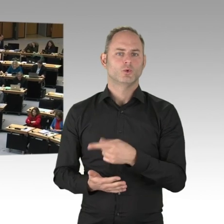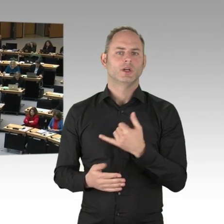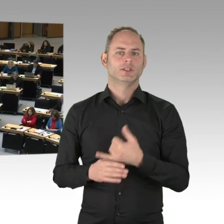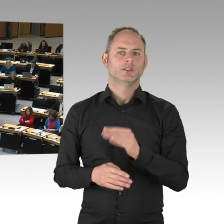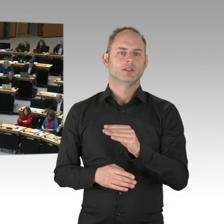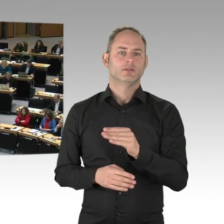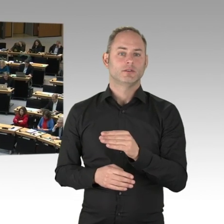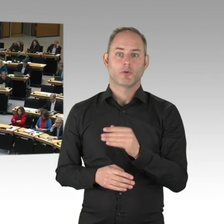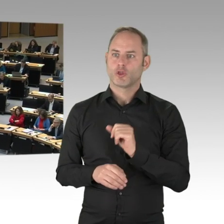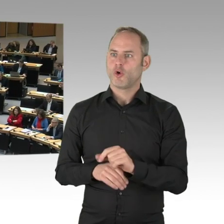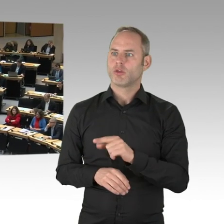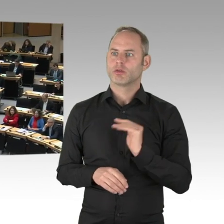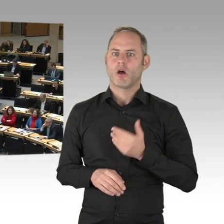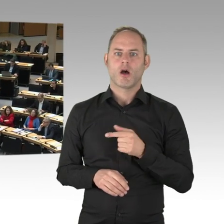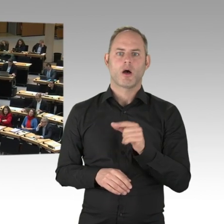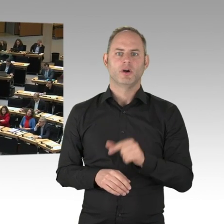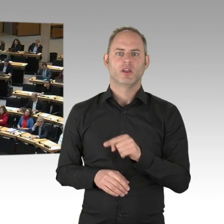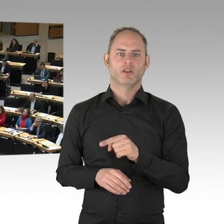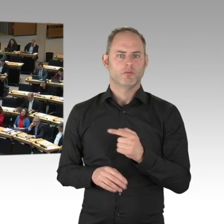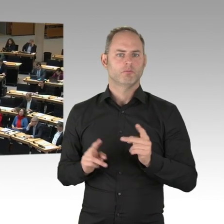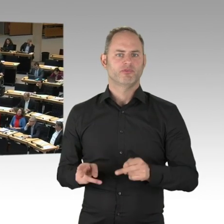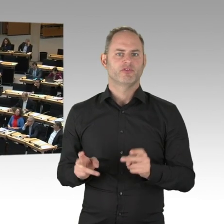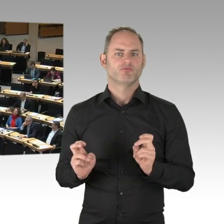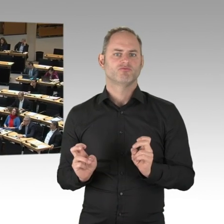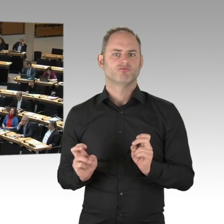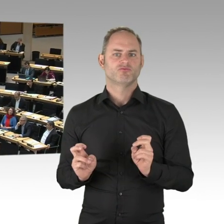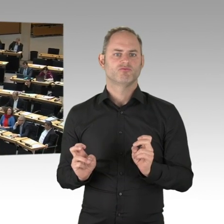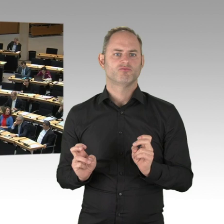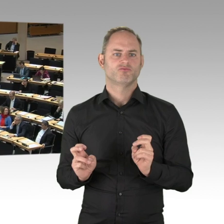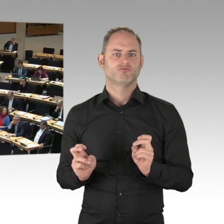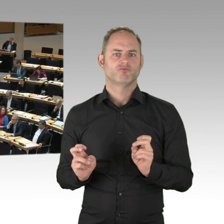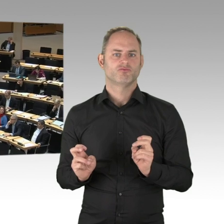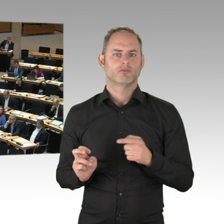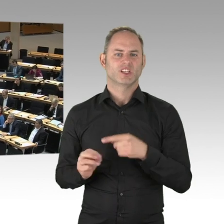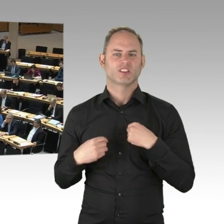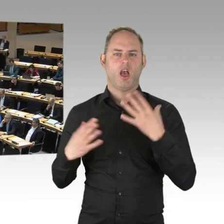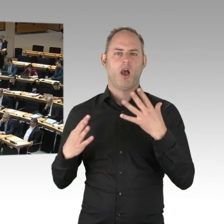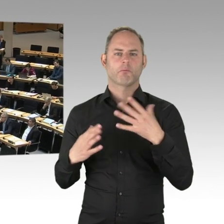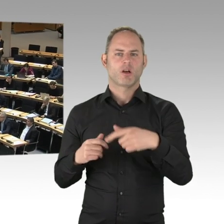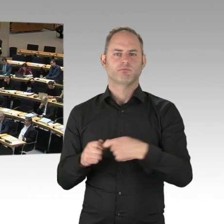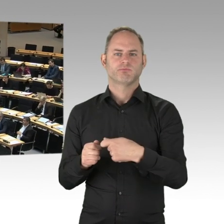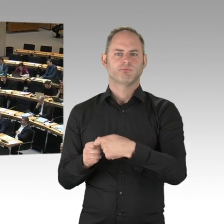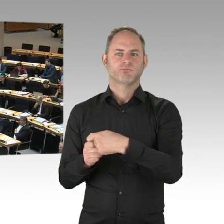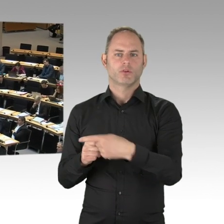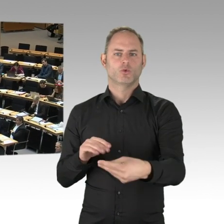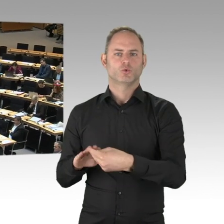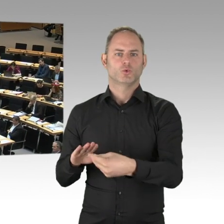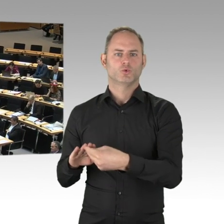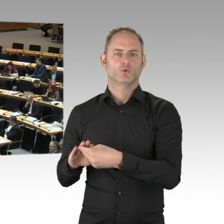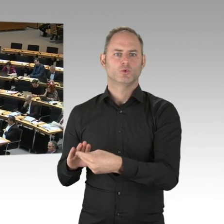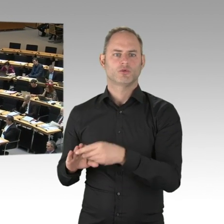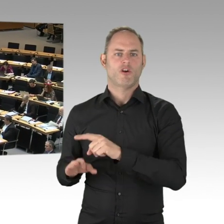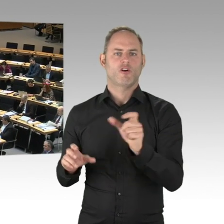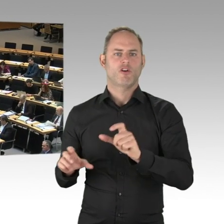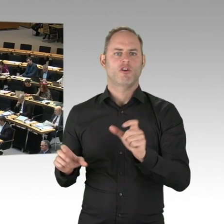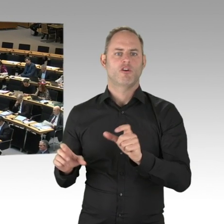Stelle festgenommen und außer Landes gebracht? Hängt das möglicherweise mit der Regierungsbeteiligung der dunkelroten DDR-Überbleibsel unter